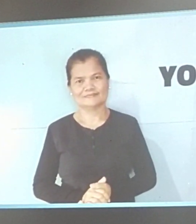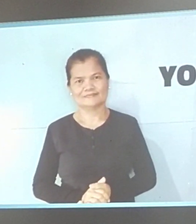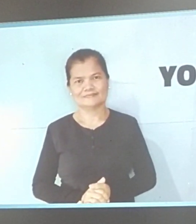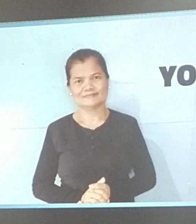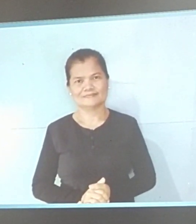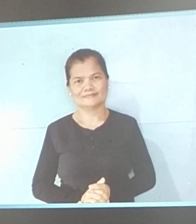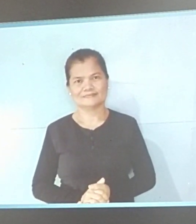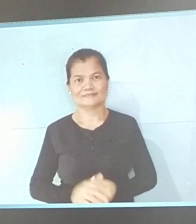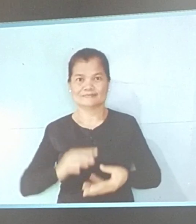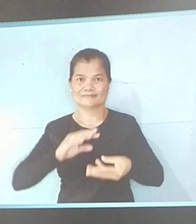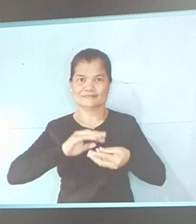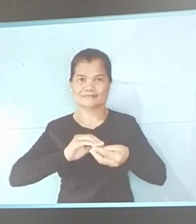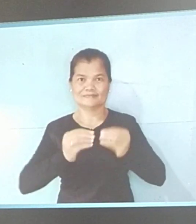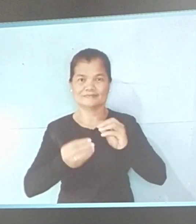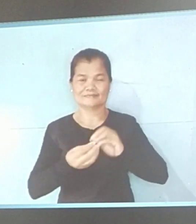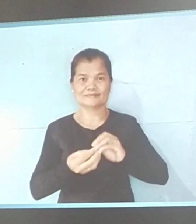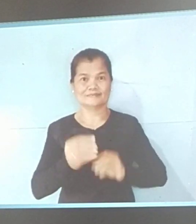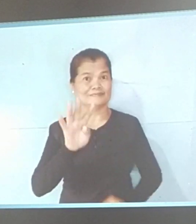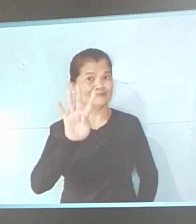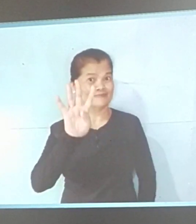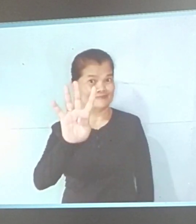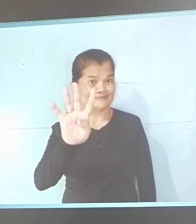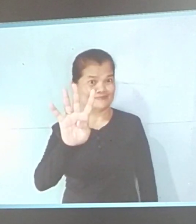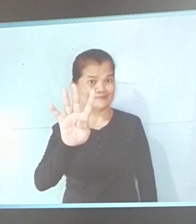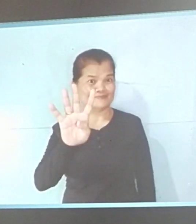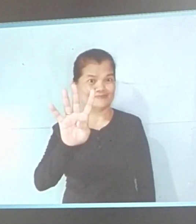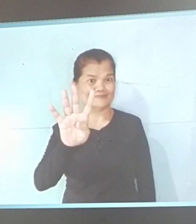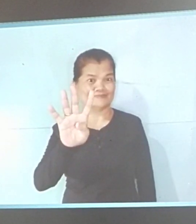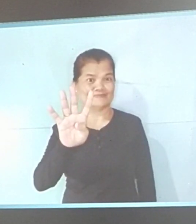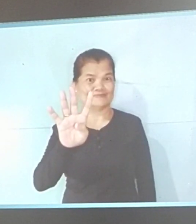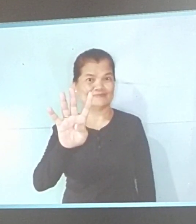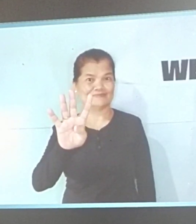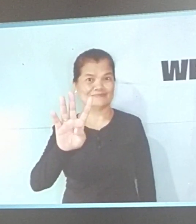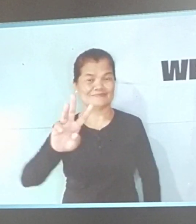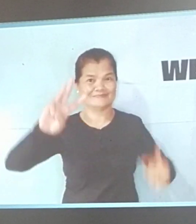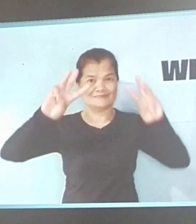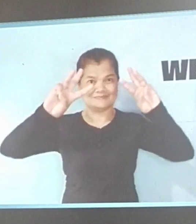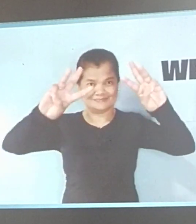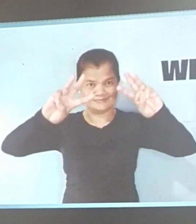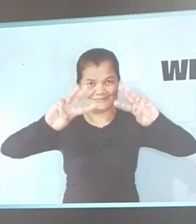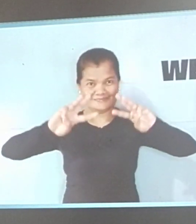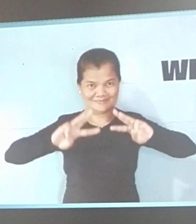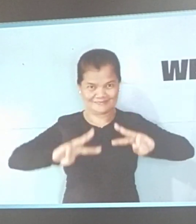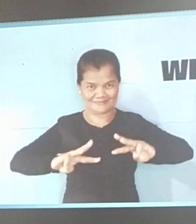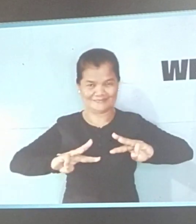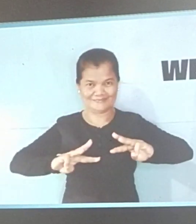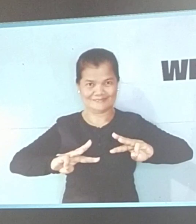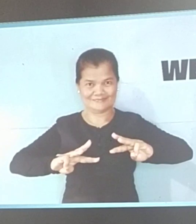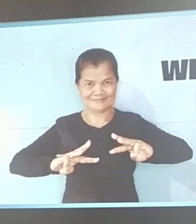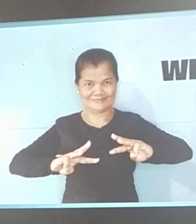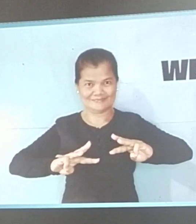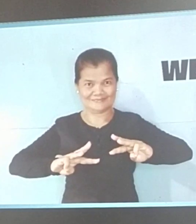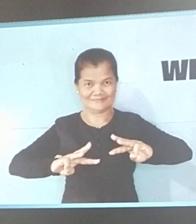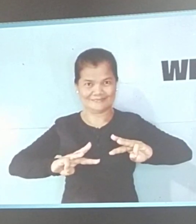YouTube. Next. Number 4. Ito pa lang, ma'am. Website.